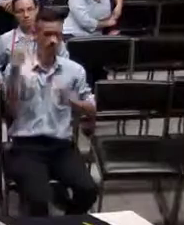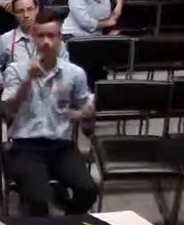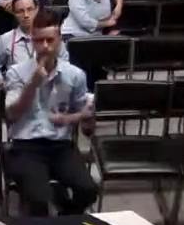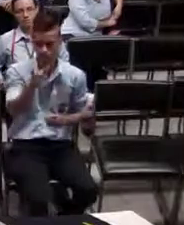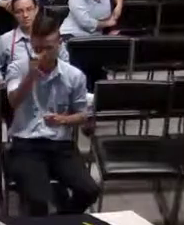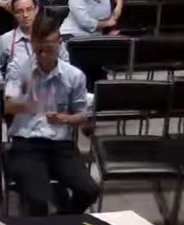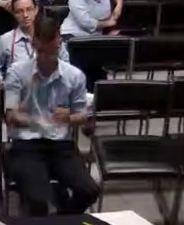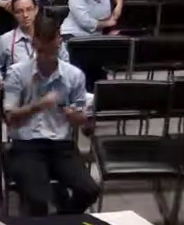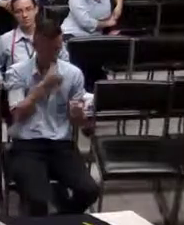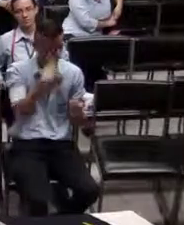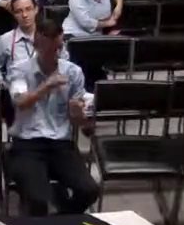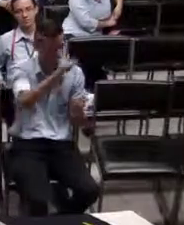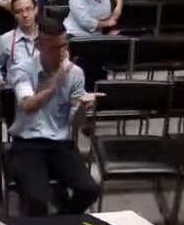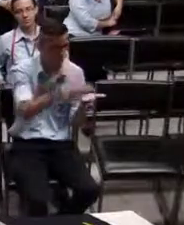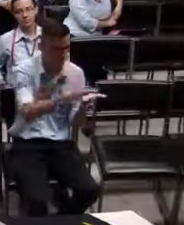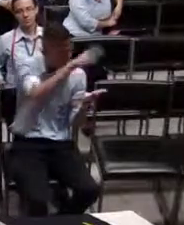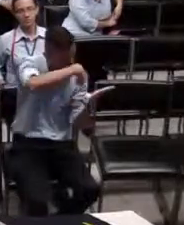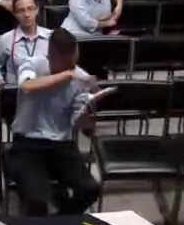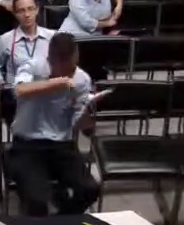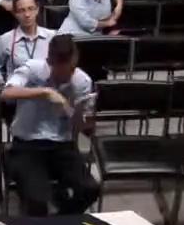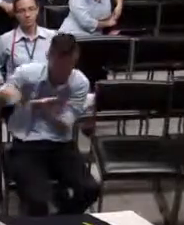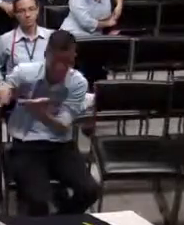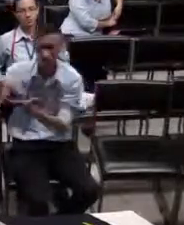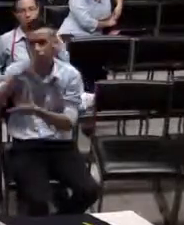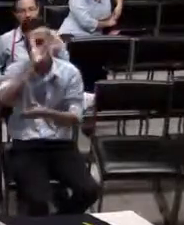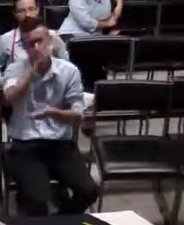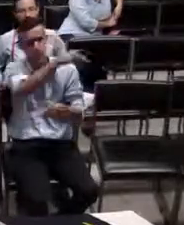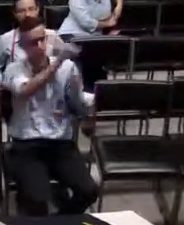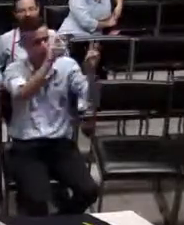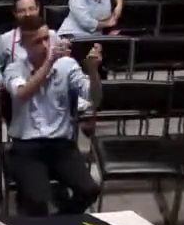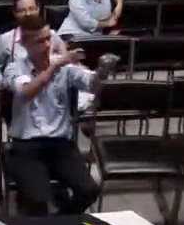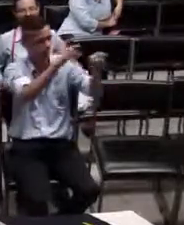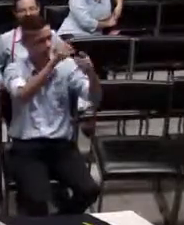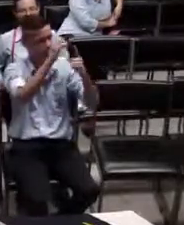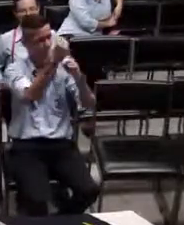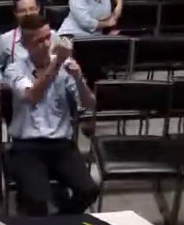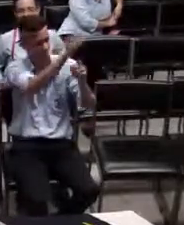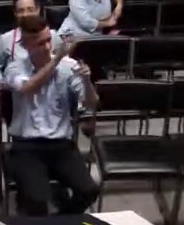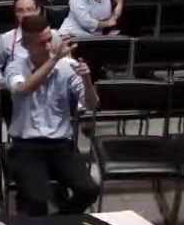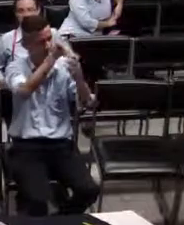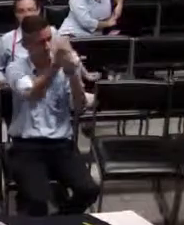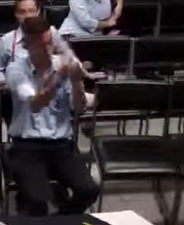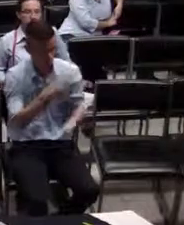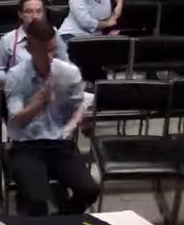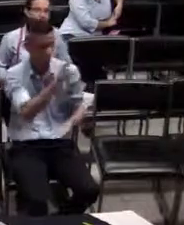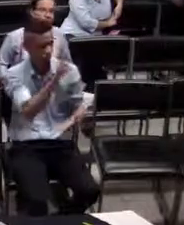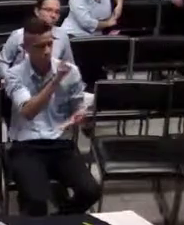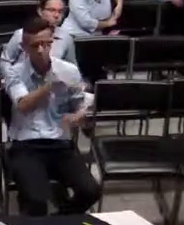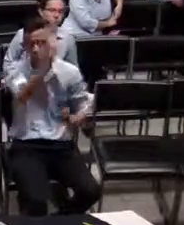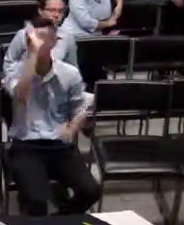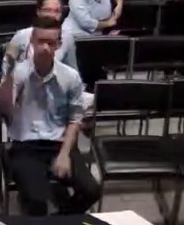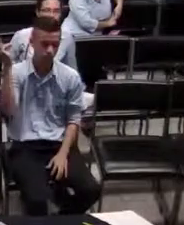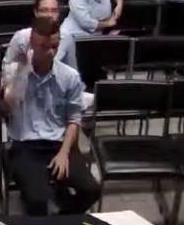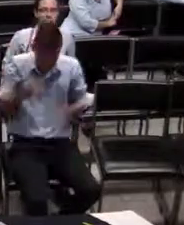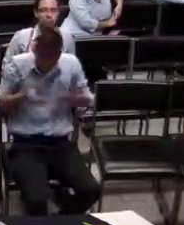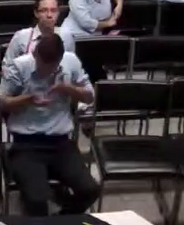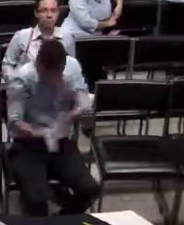personas, una persona pues me comentó algo sobre lo que hablábamos ahorita en la